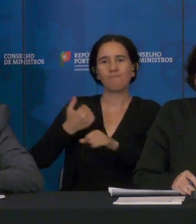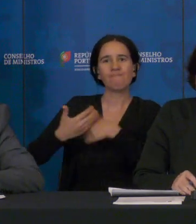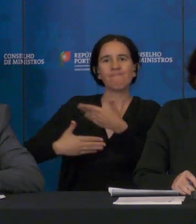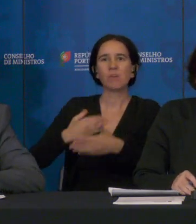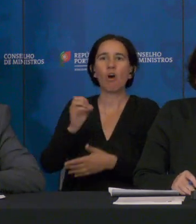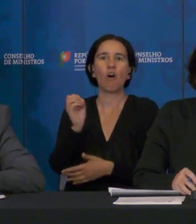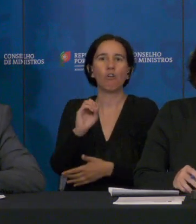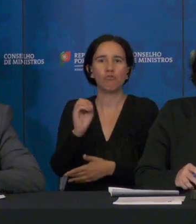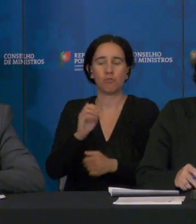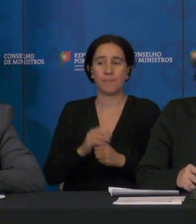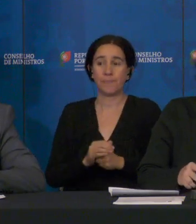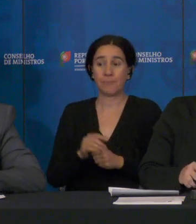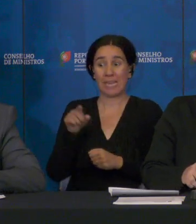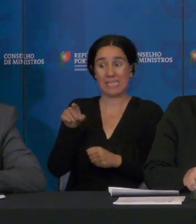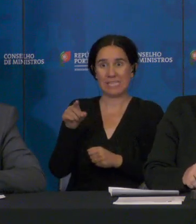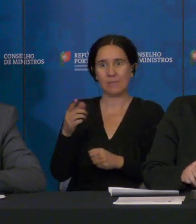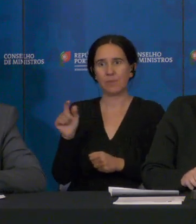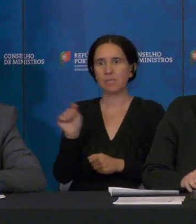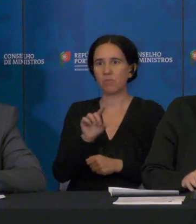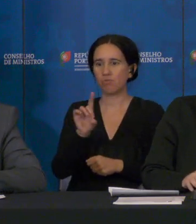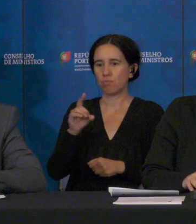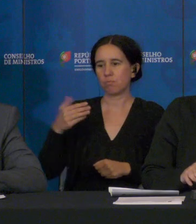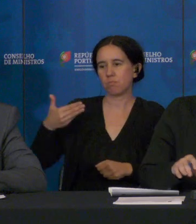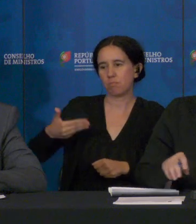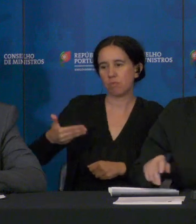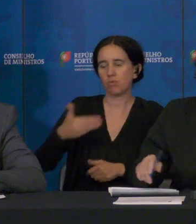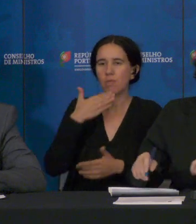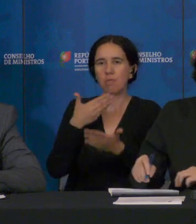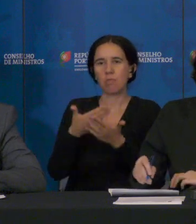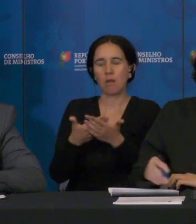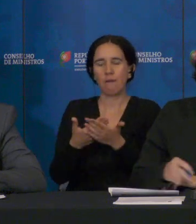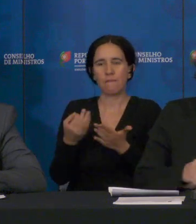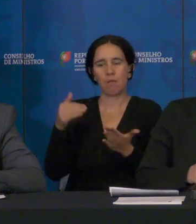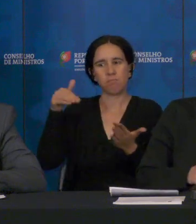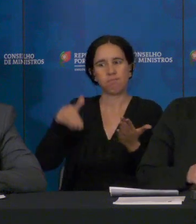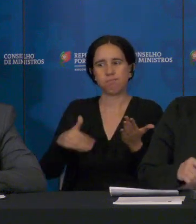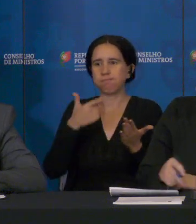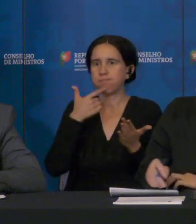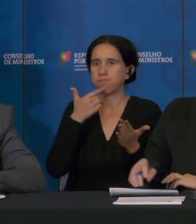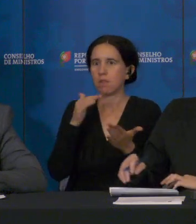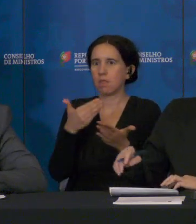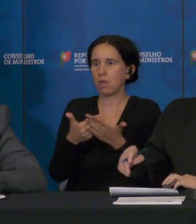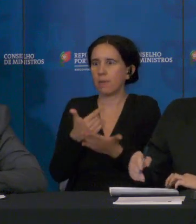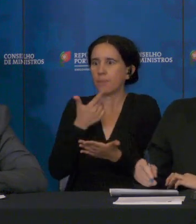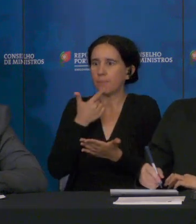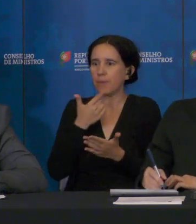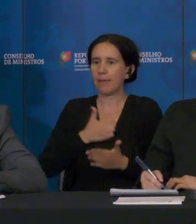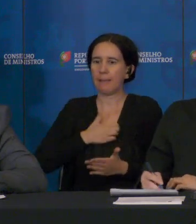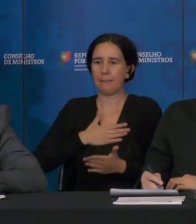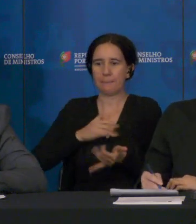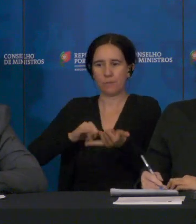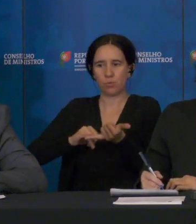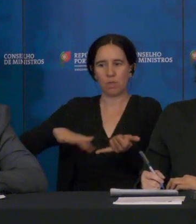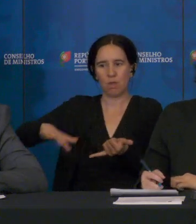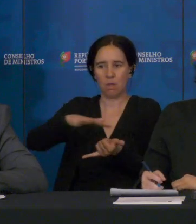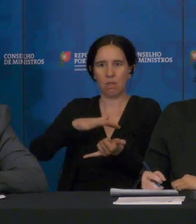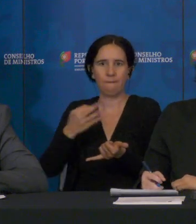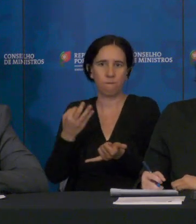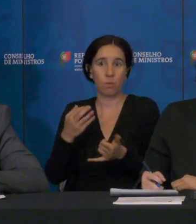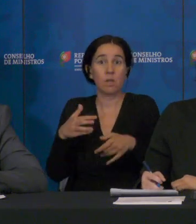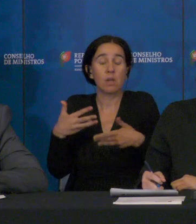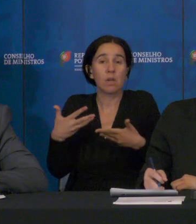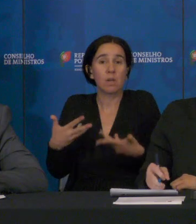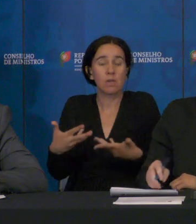exercidos. Nesse sentido, estes seis meses provocaram uma degradação grande da sociedade em causa e,